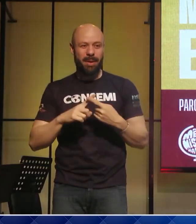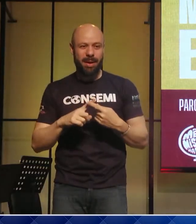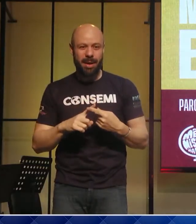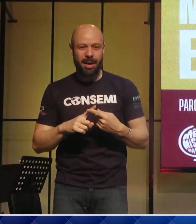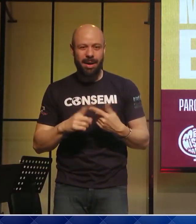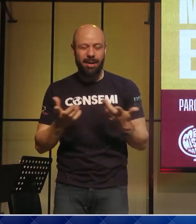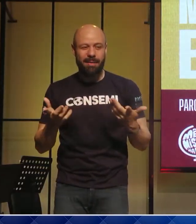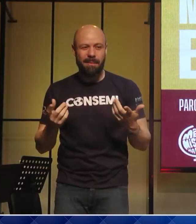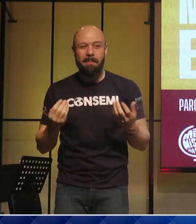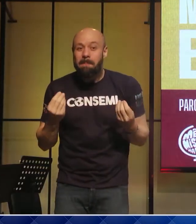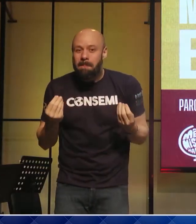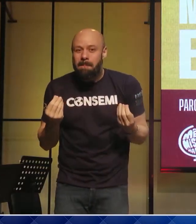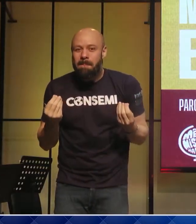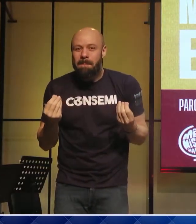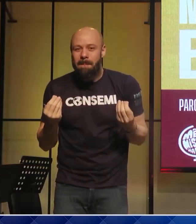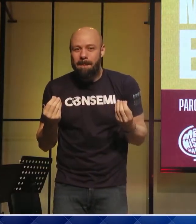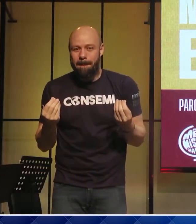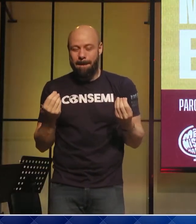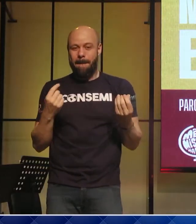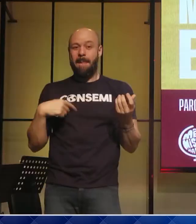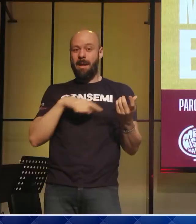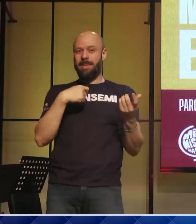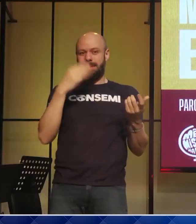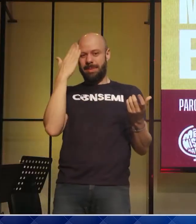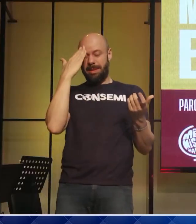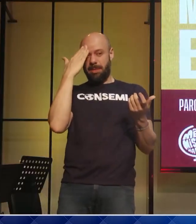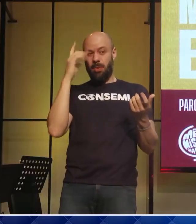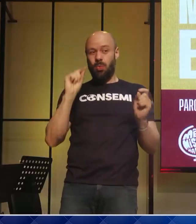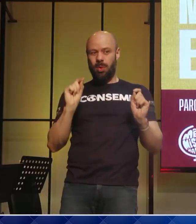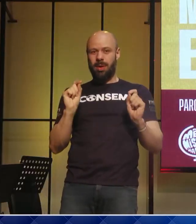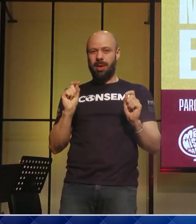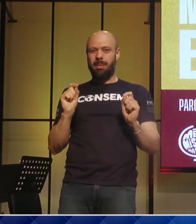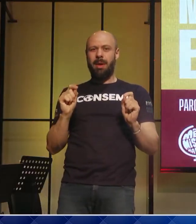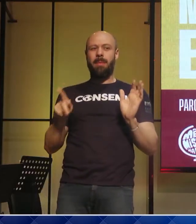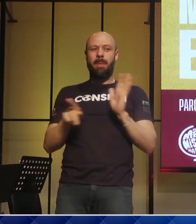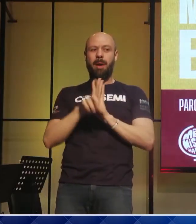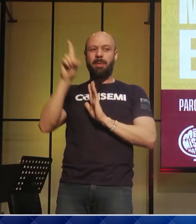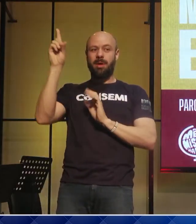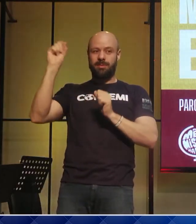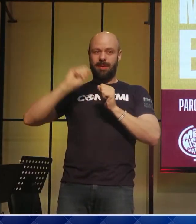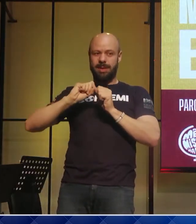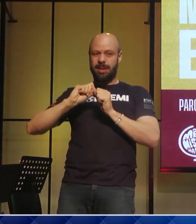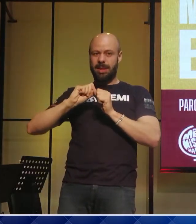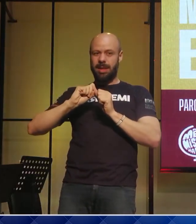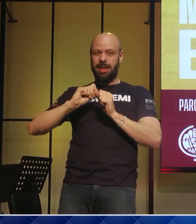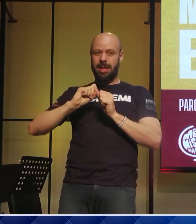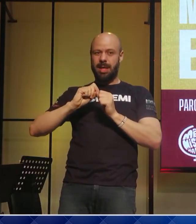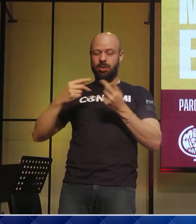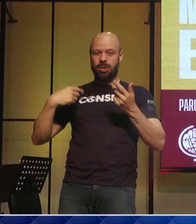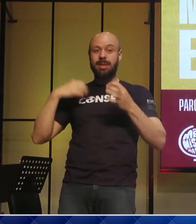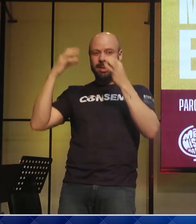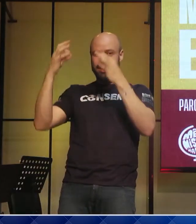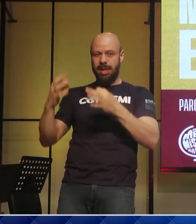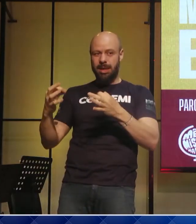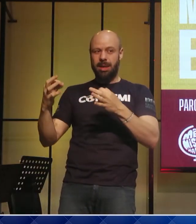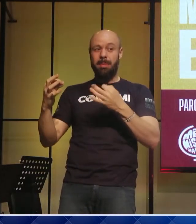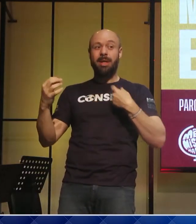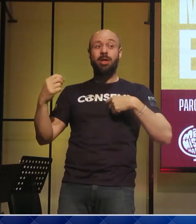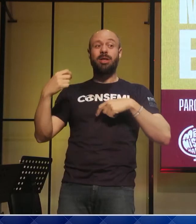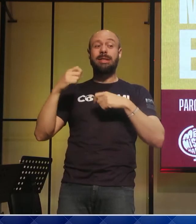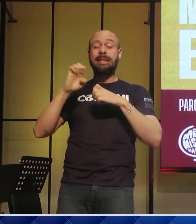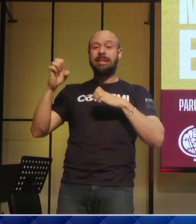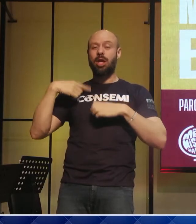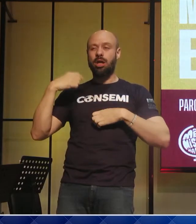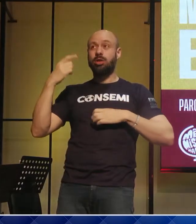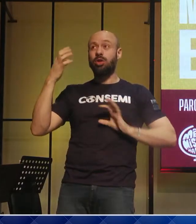Deus. Vocês podem ter certeza que nunca é com Deus, sempre é conosco. Glorifica o teu filho